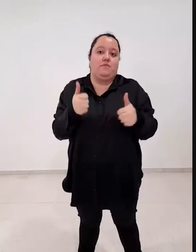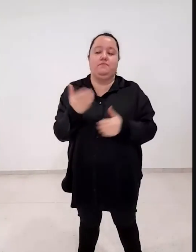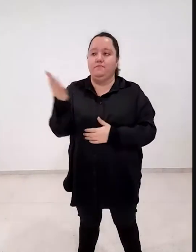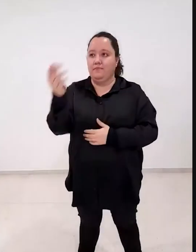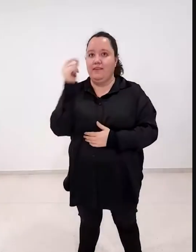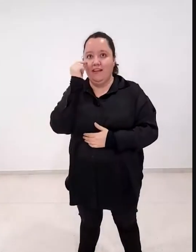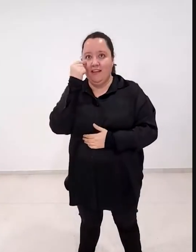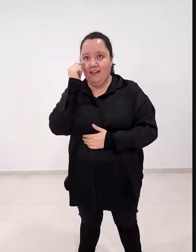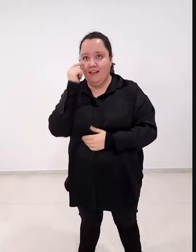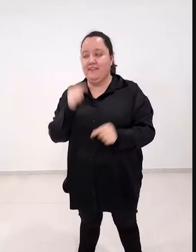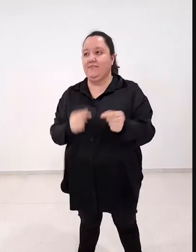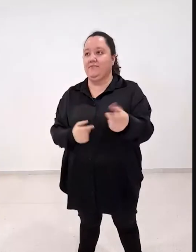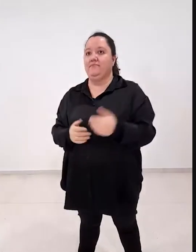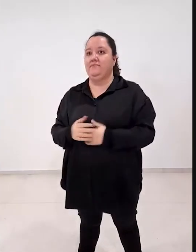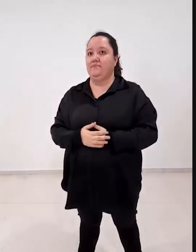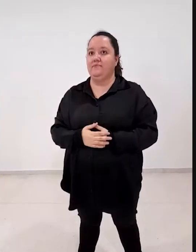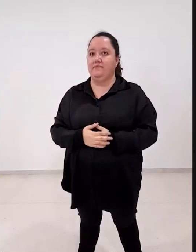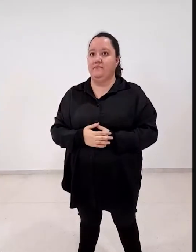qué es